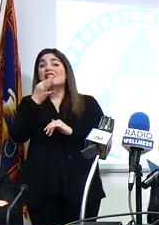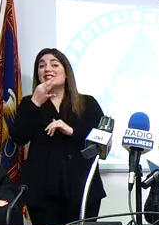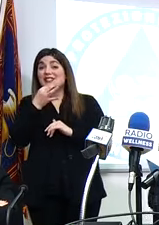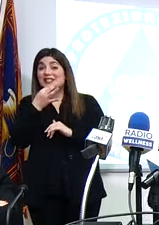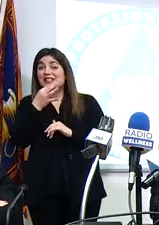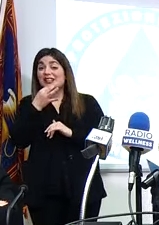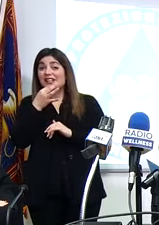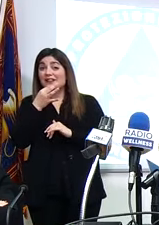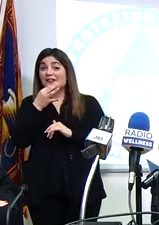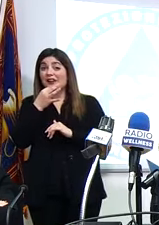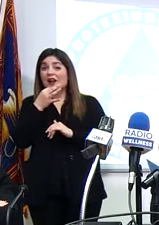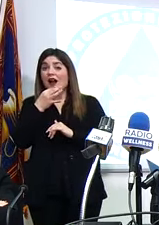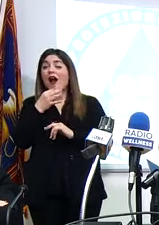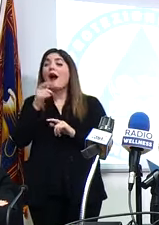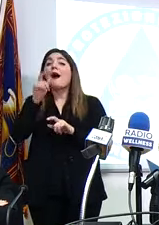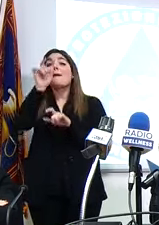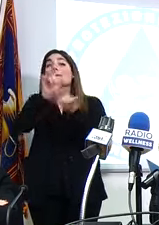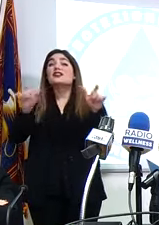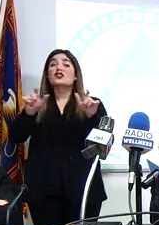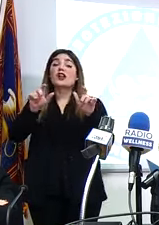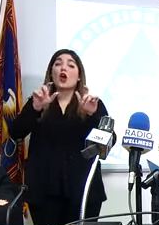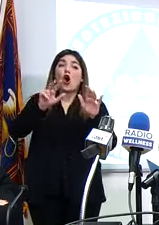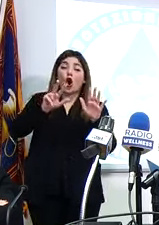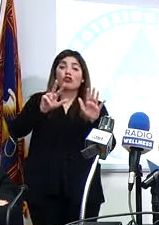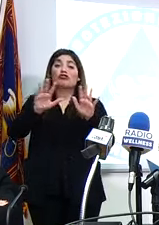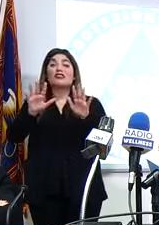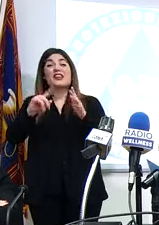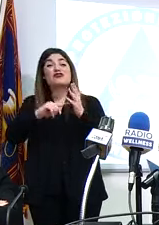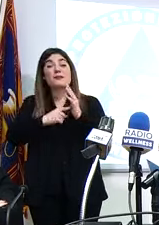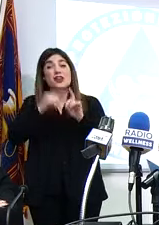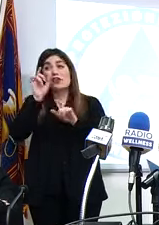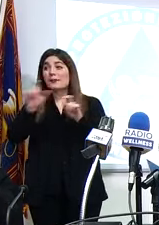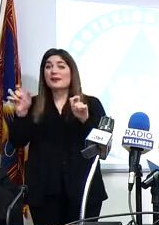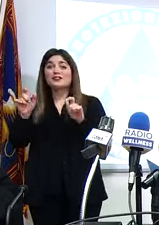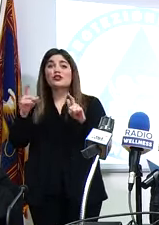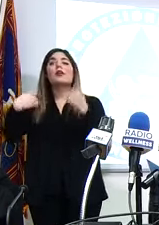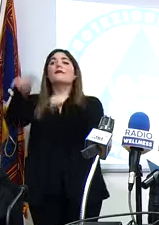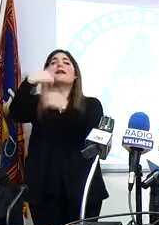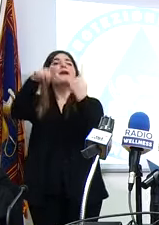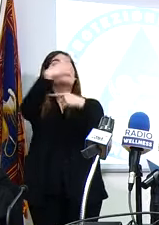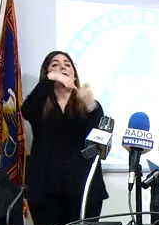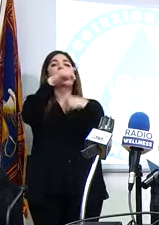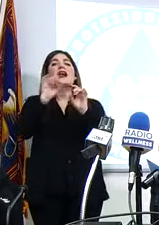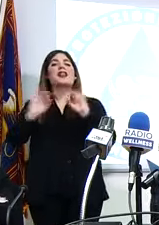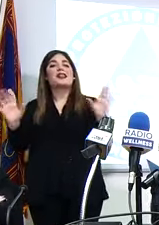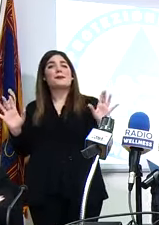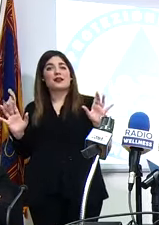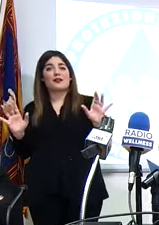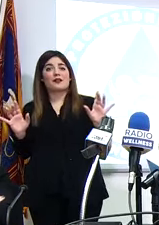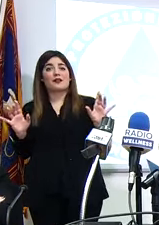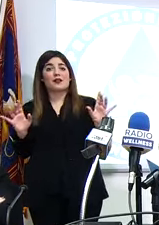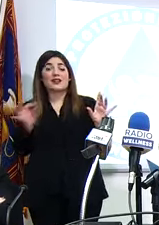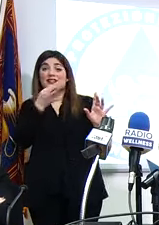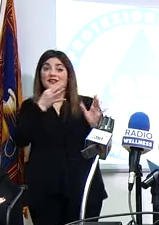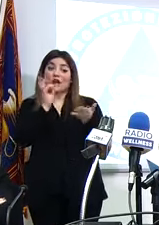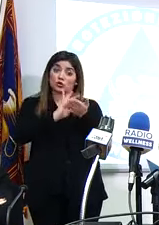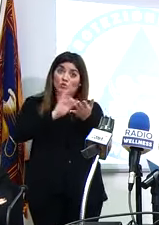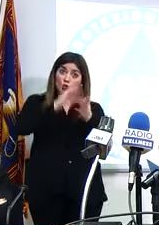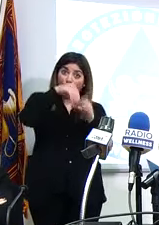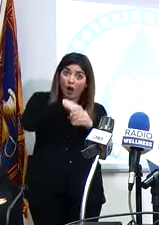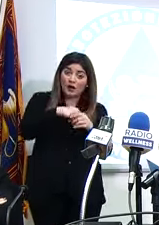di persone con mezzi pubblici e l'attività che si fa pre e post scuola. Quindi è come